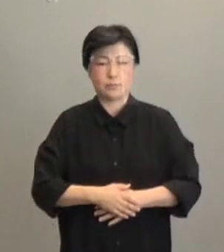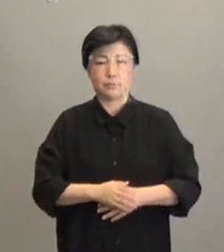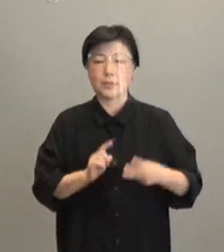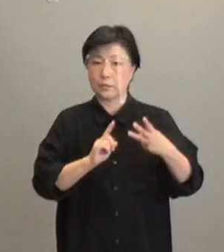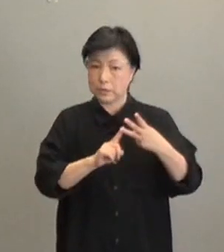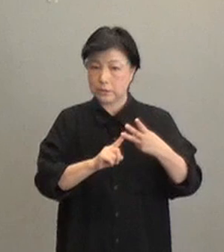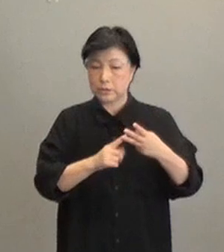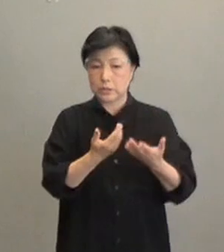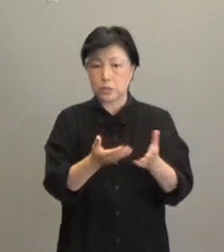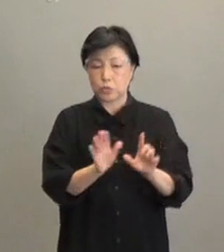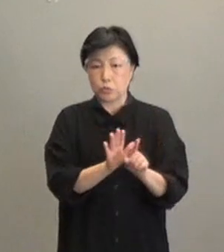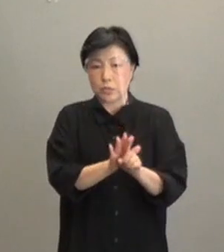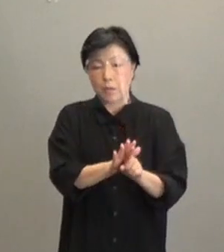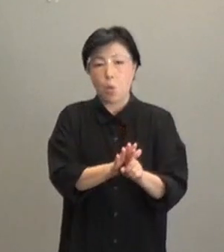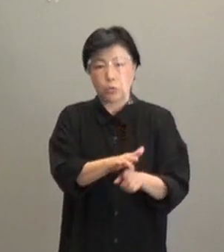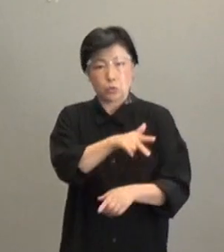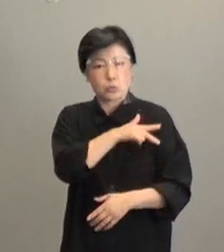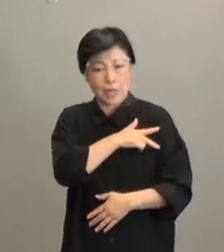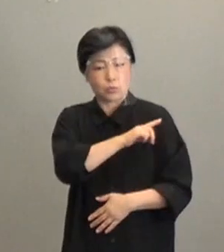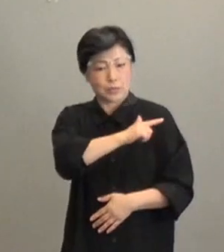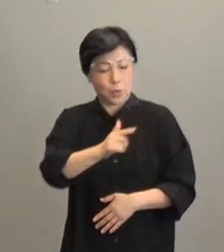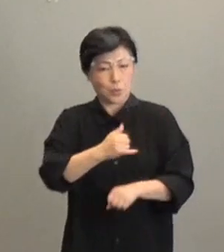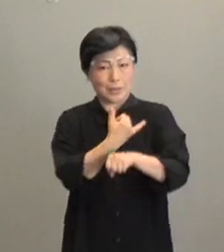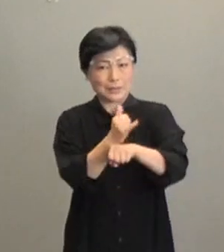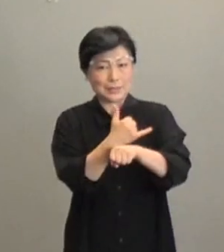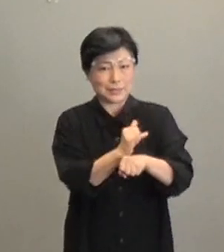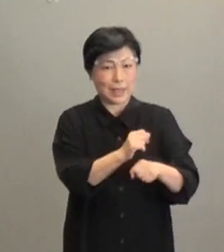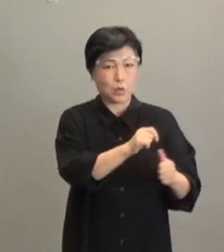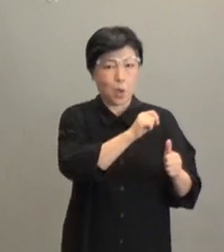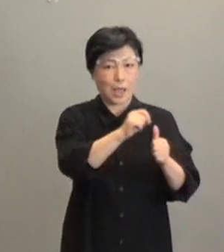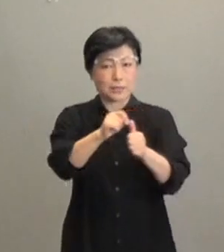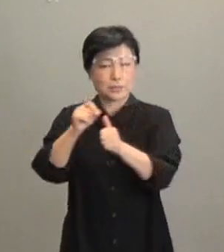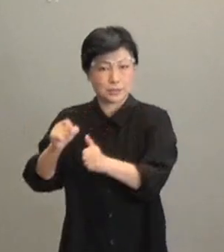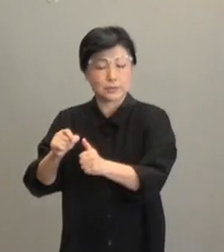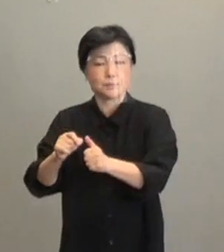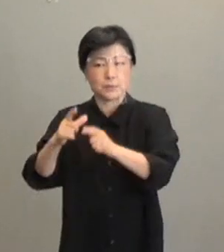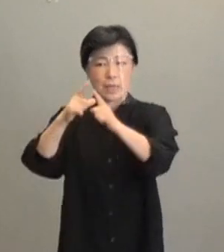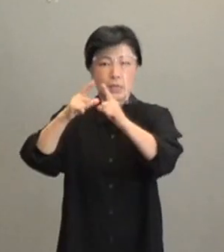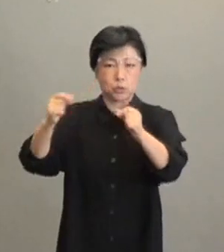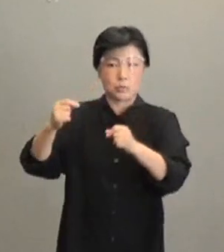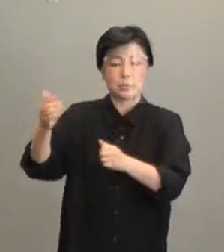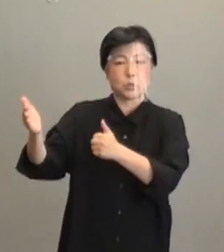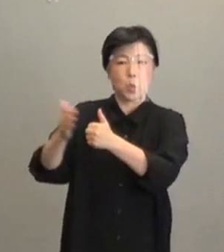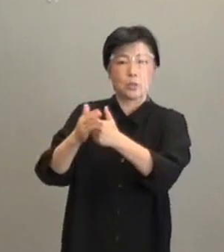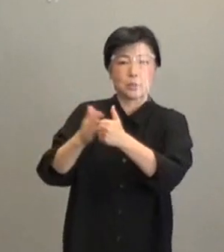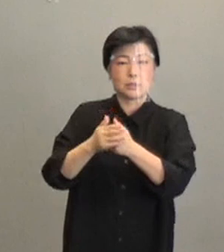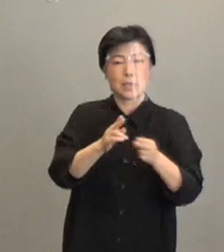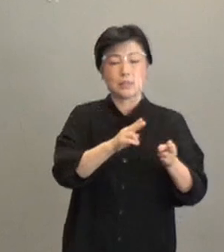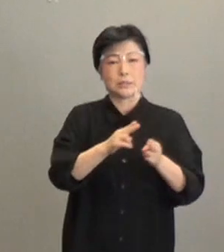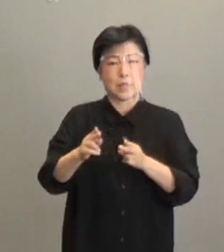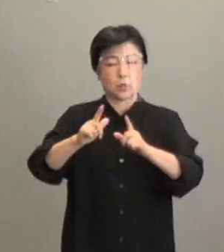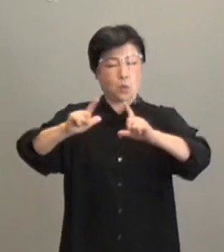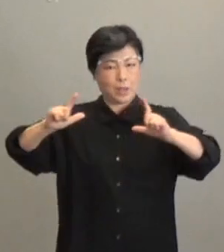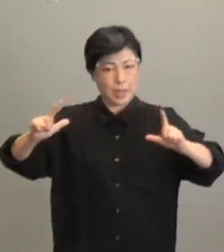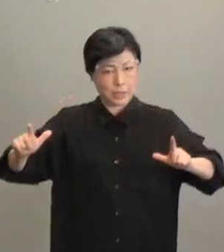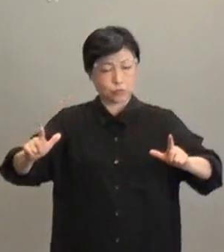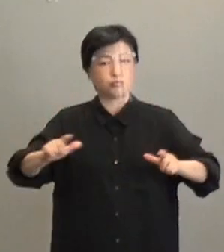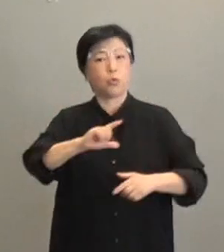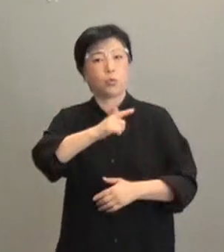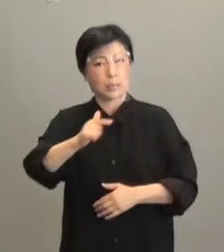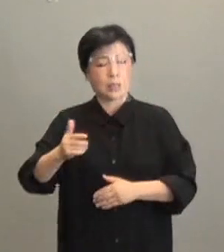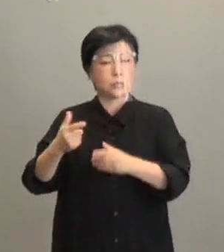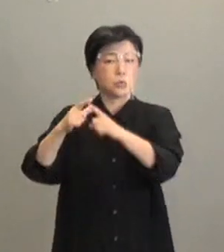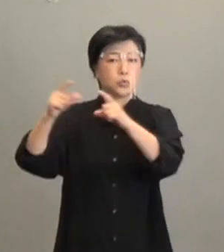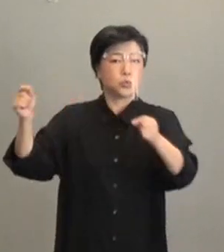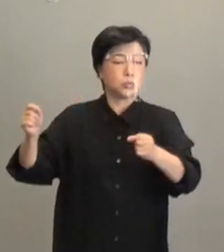つに、スクールサポートスタッフなど多様な人材を配置していくため国の支援制度を拡充することについて国